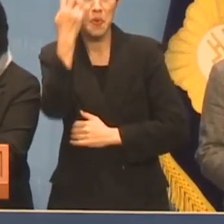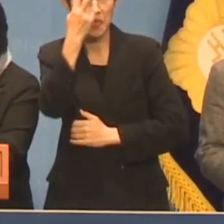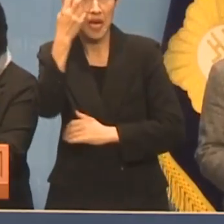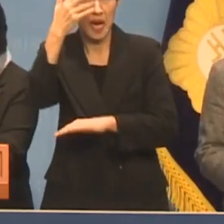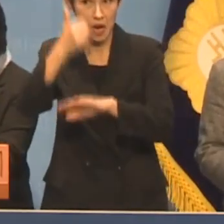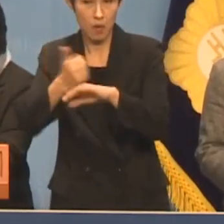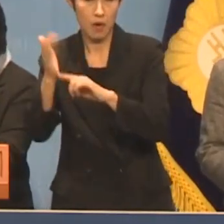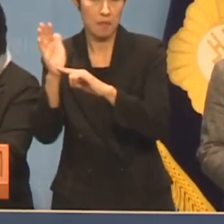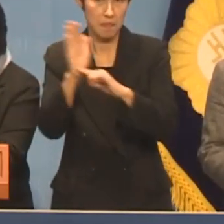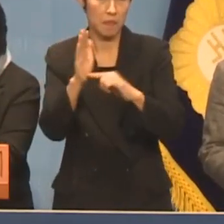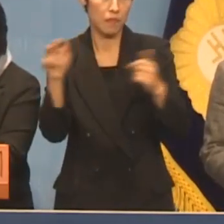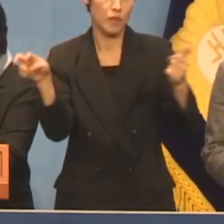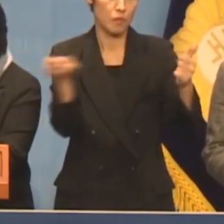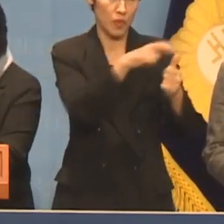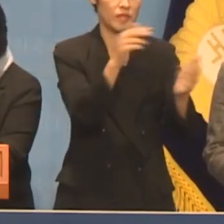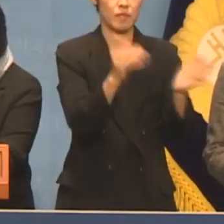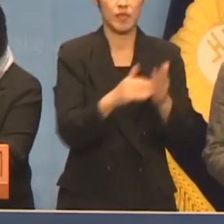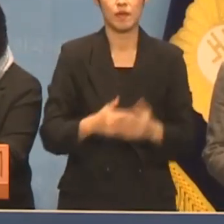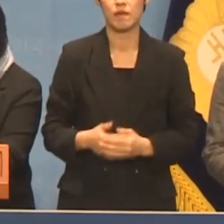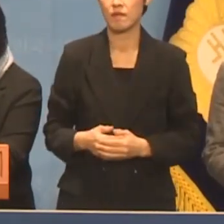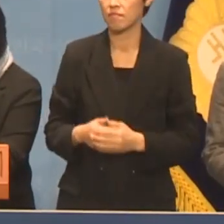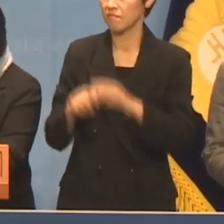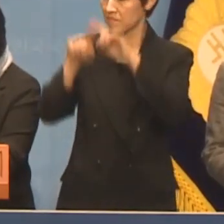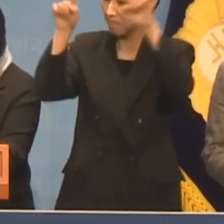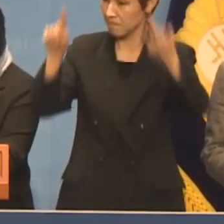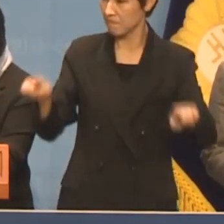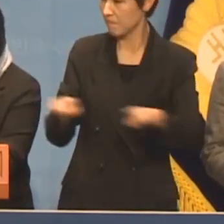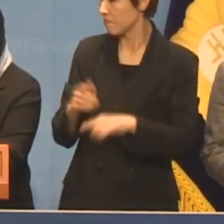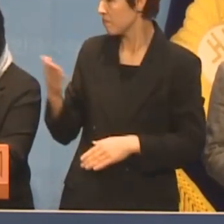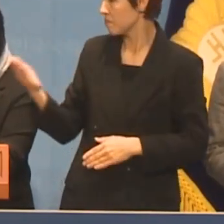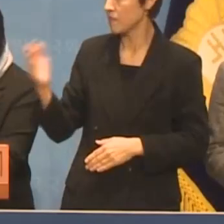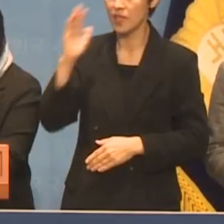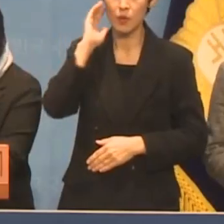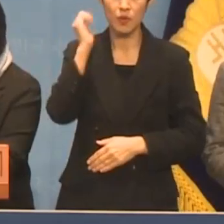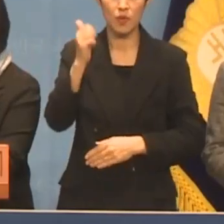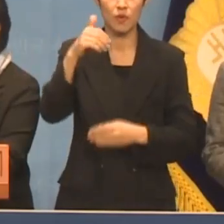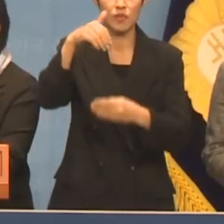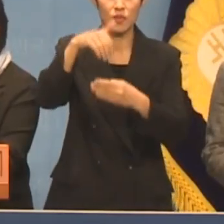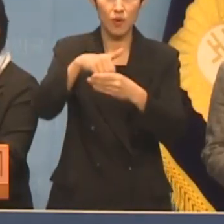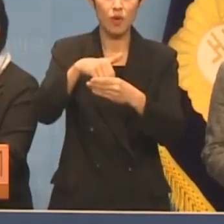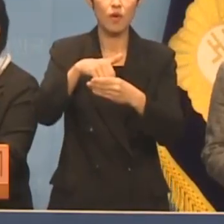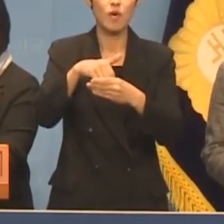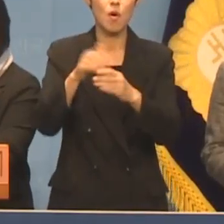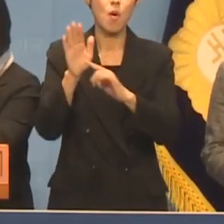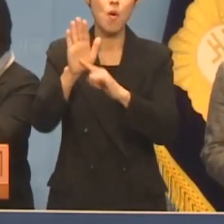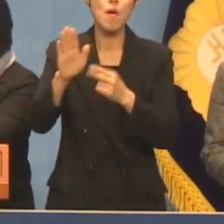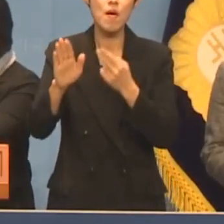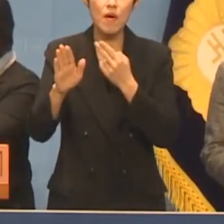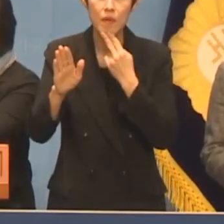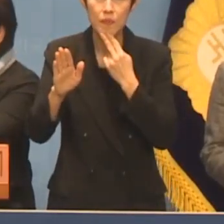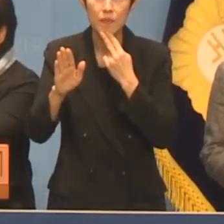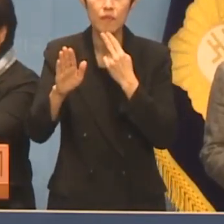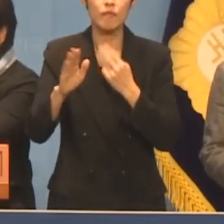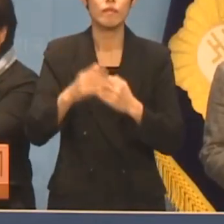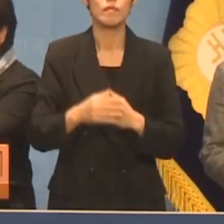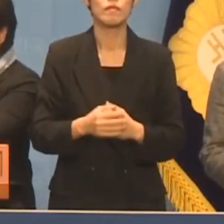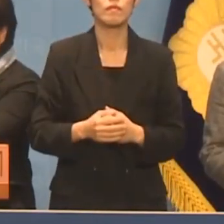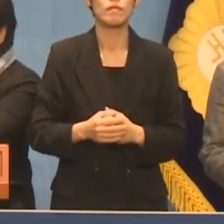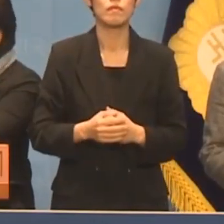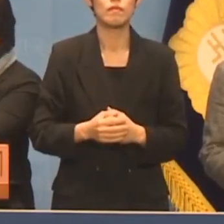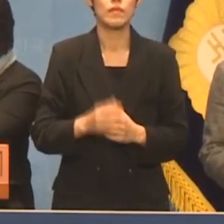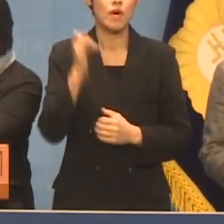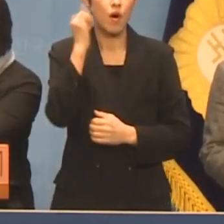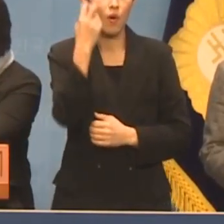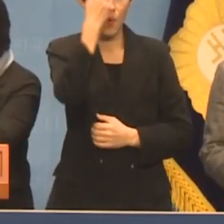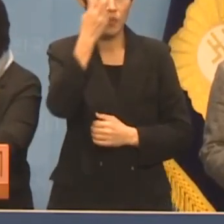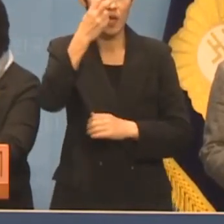내용입니다. PDF 파일, 대선 비공표 여론조사 보고서라고 하는 PDF 파일이